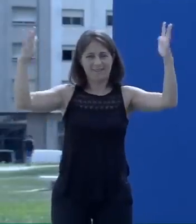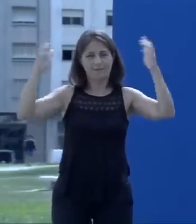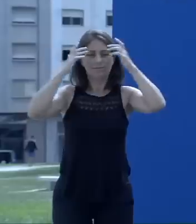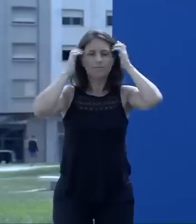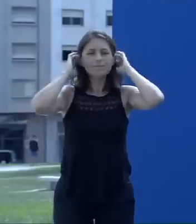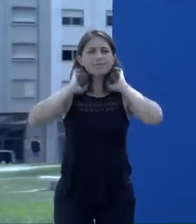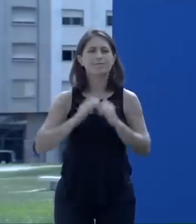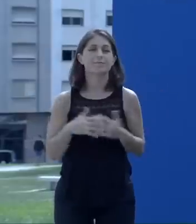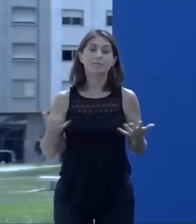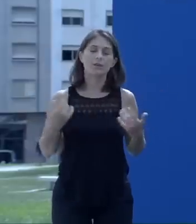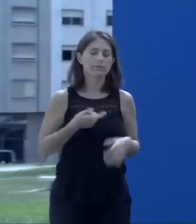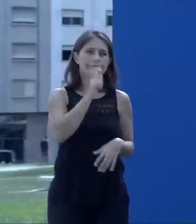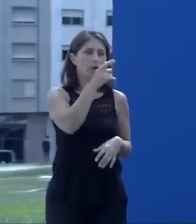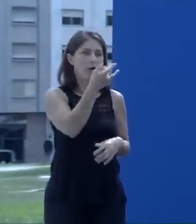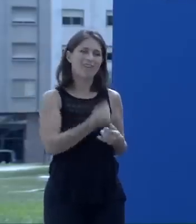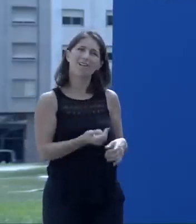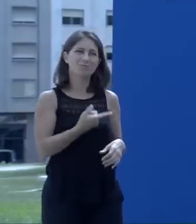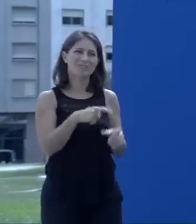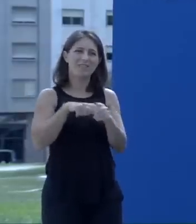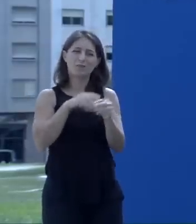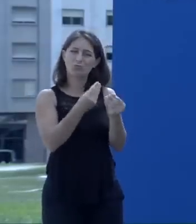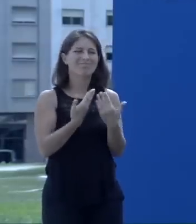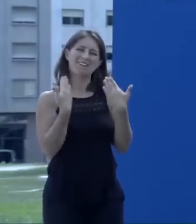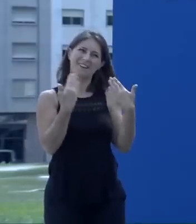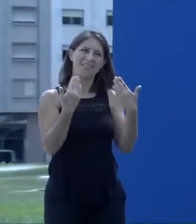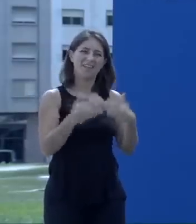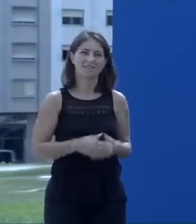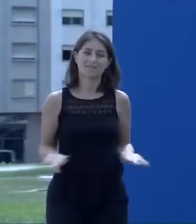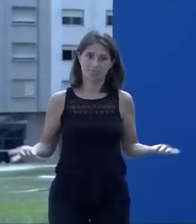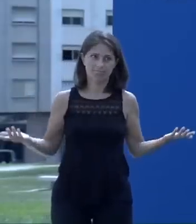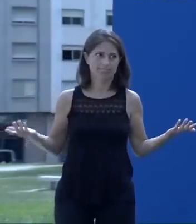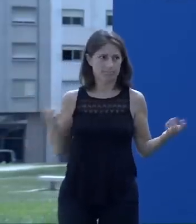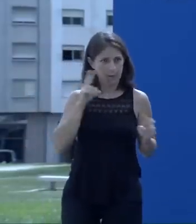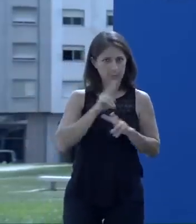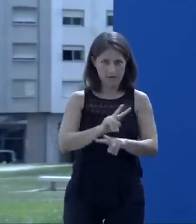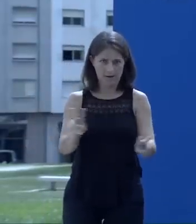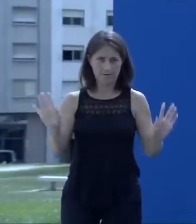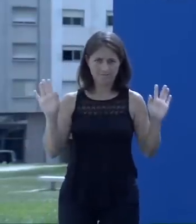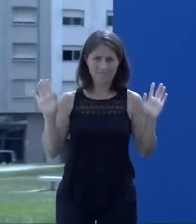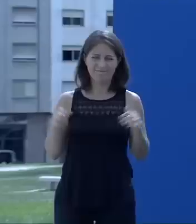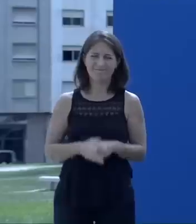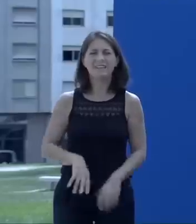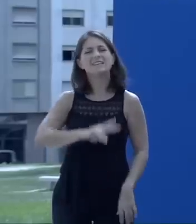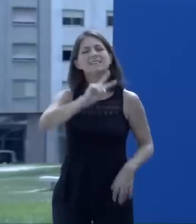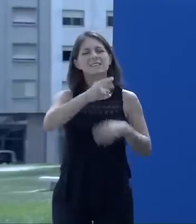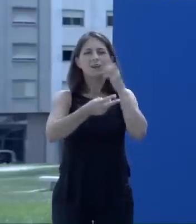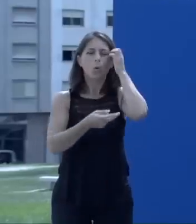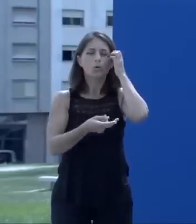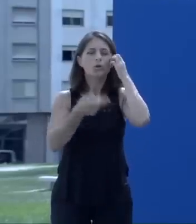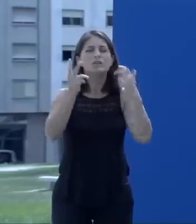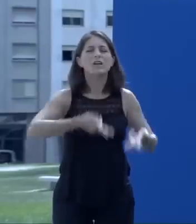En nome de Feijóo, gracias por esa solidaridade. Pa que vexan, En segundo lugar,